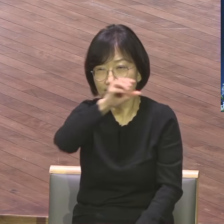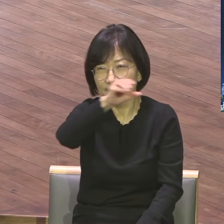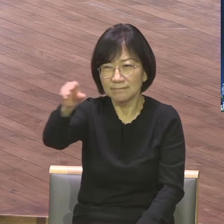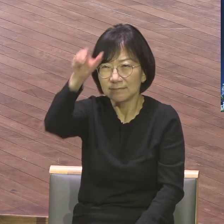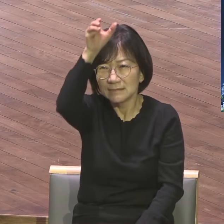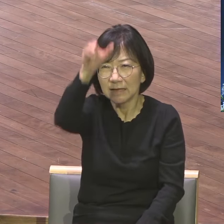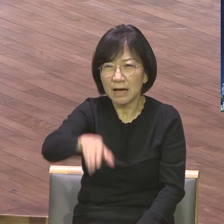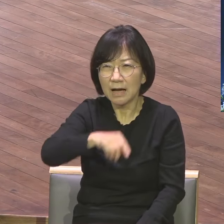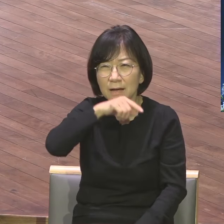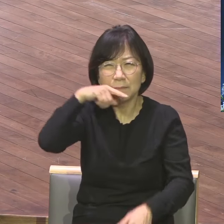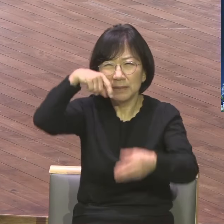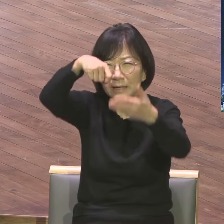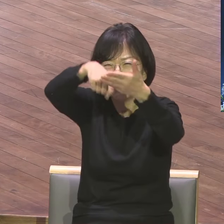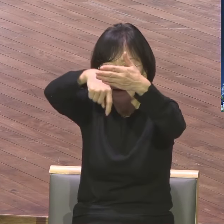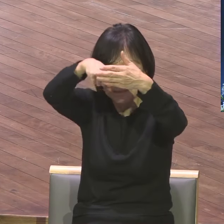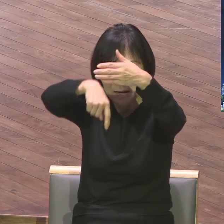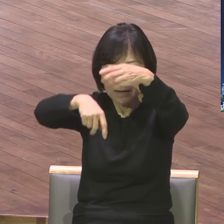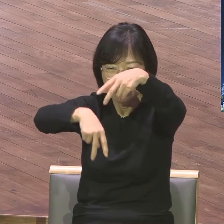거예요.